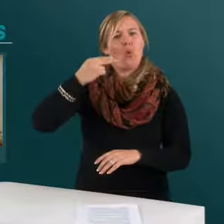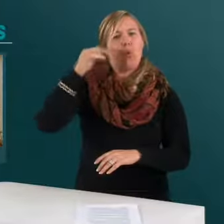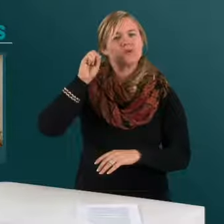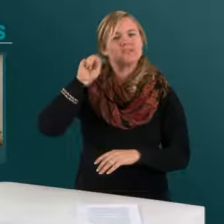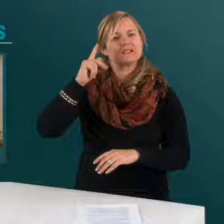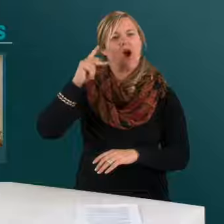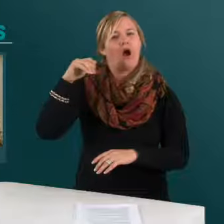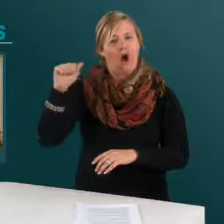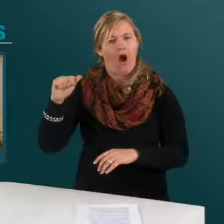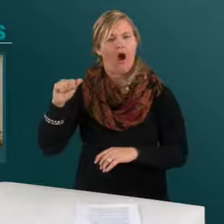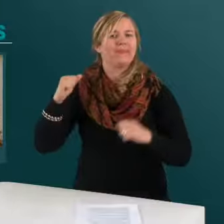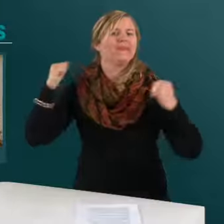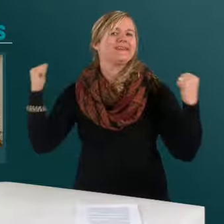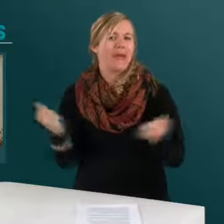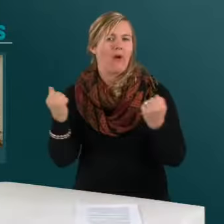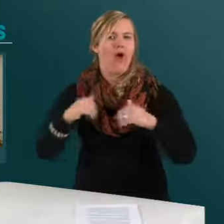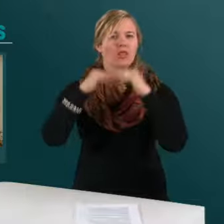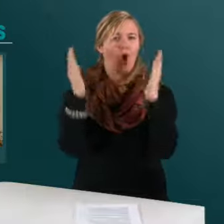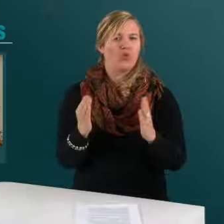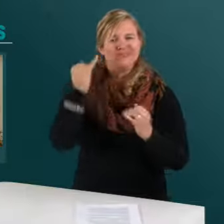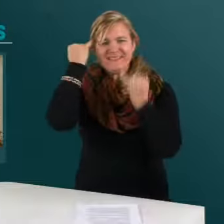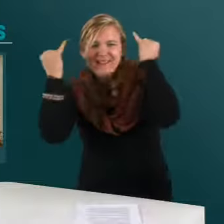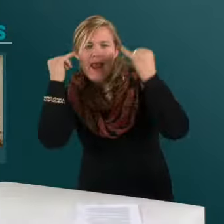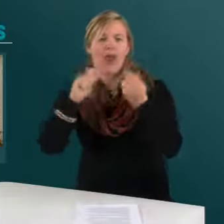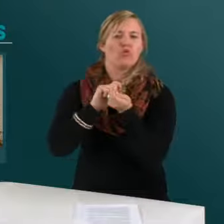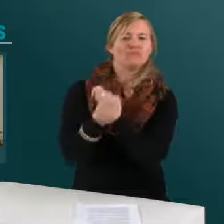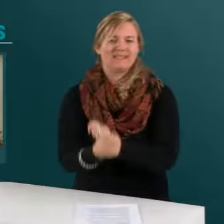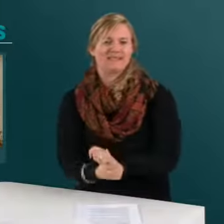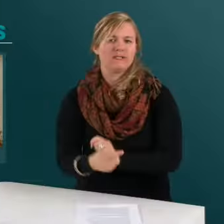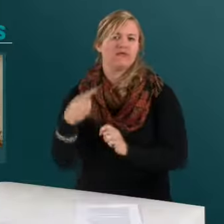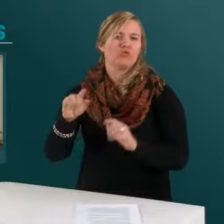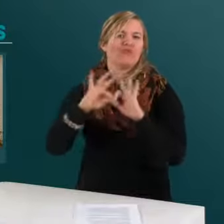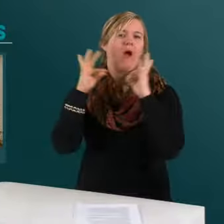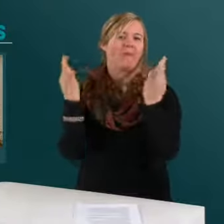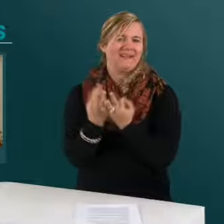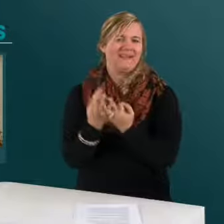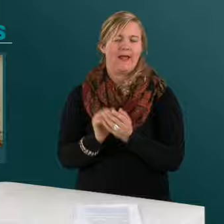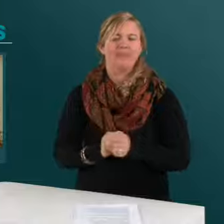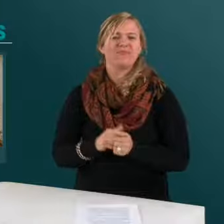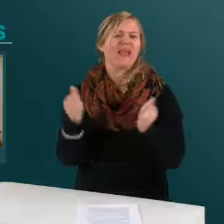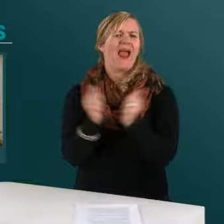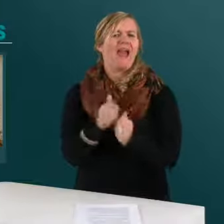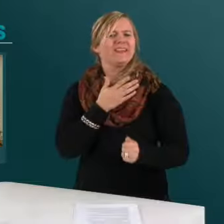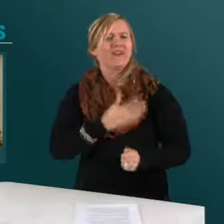keepers oka hat die idee der familie umgesetzt die eltern können so besser auf ihre kinder